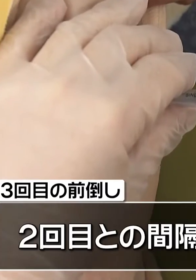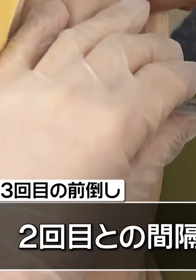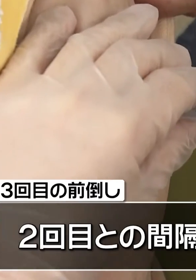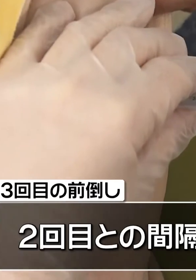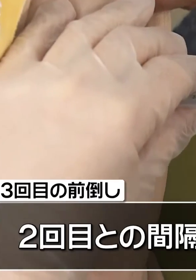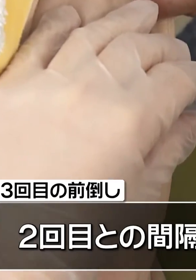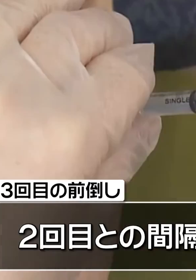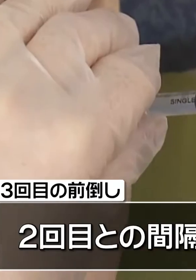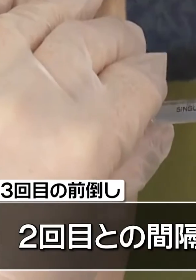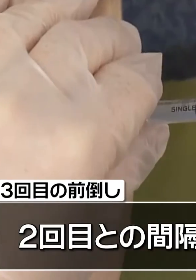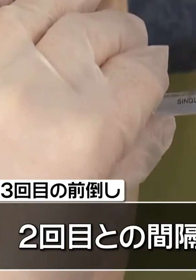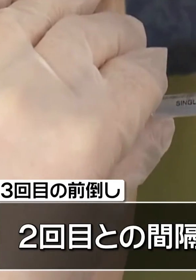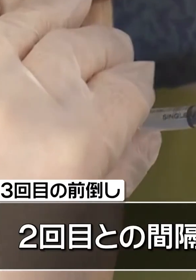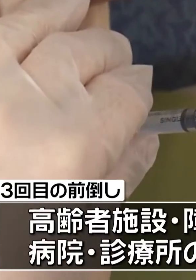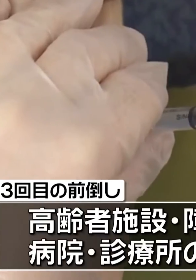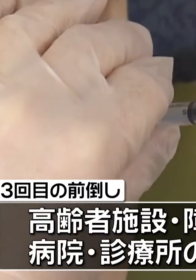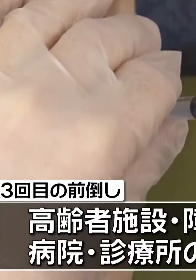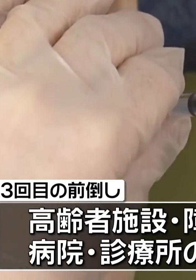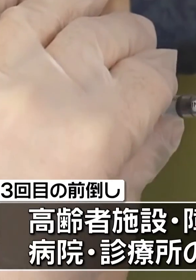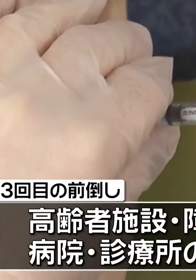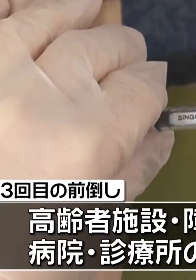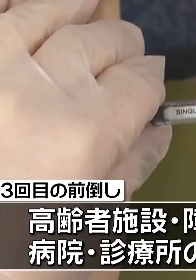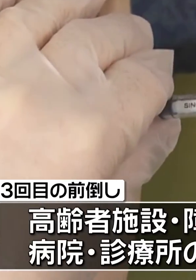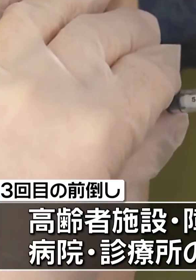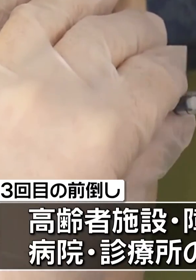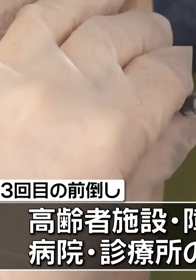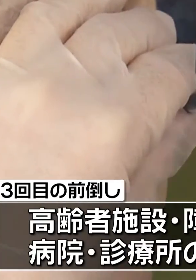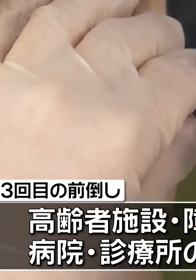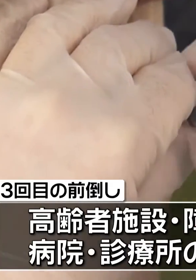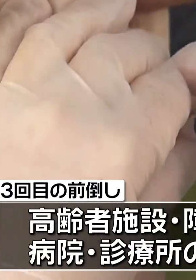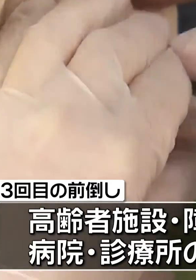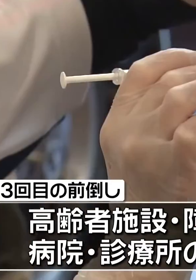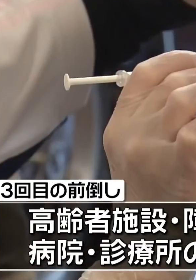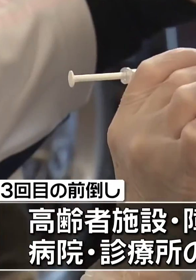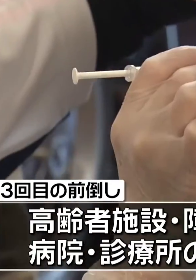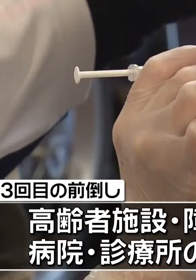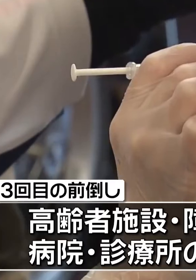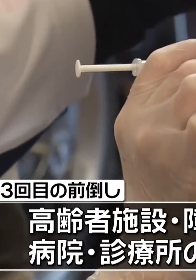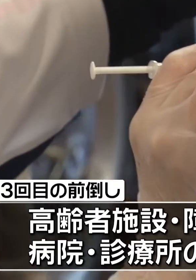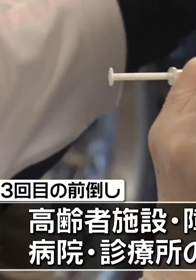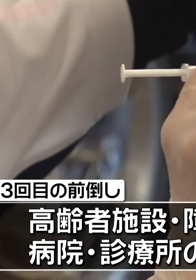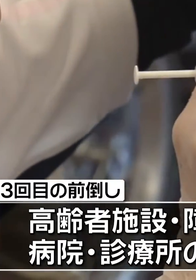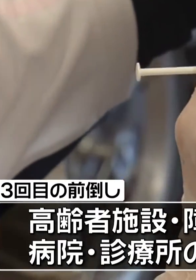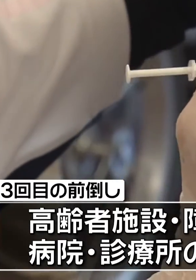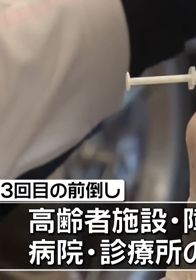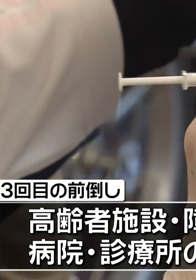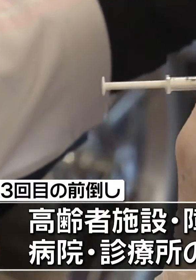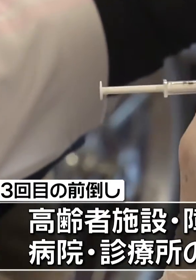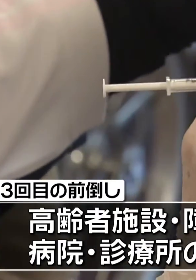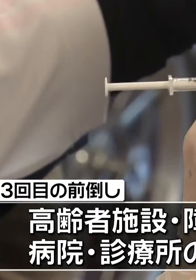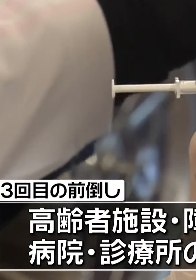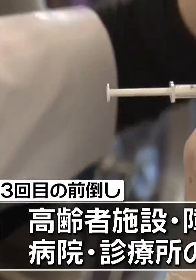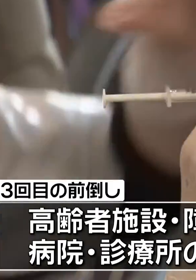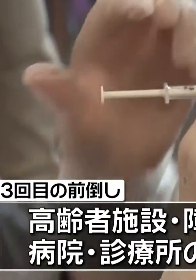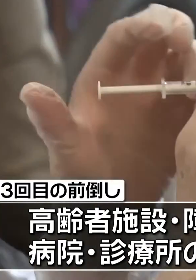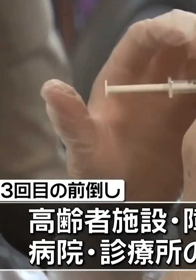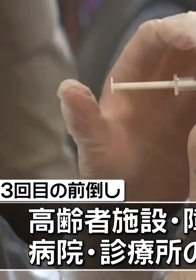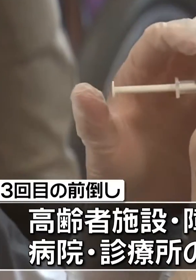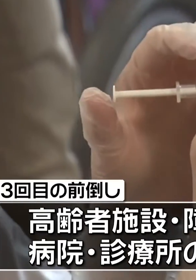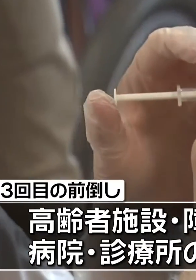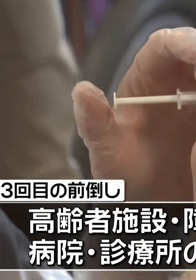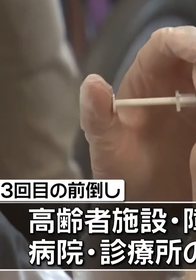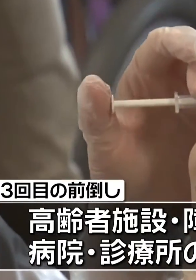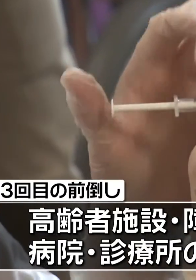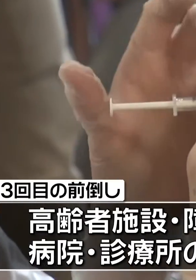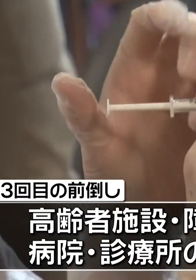高齢者施設と障害者施設の利用者や職員それに病院と診療所の入院患者の合わせて5